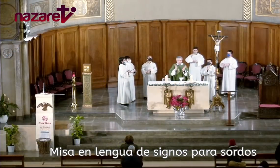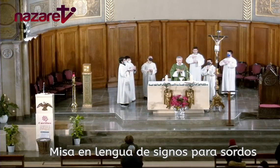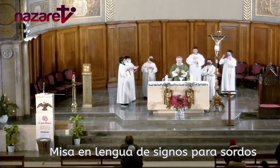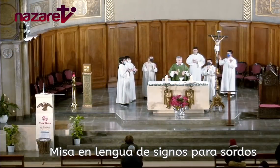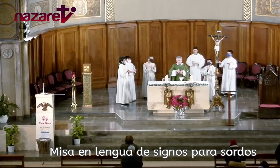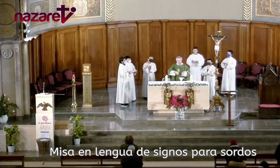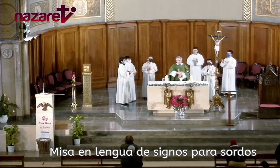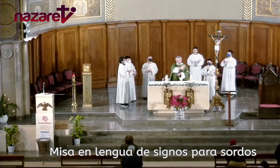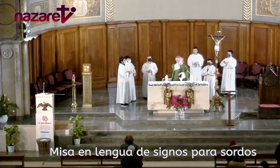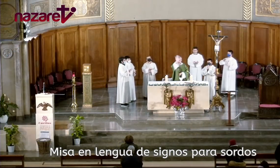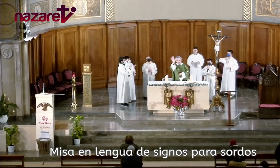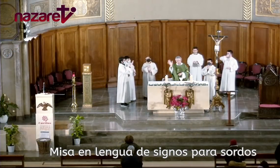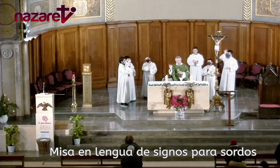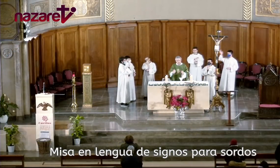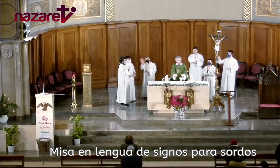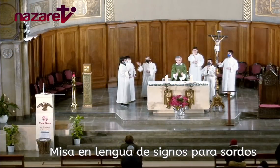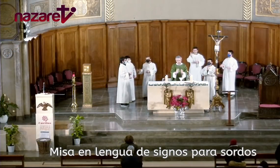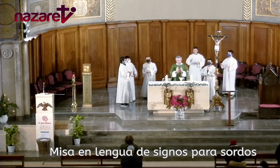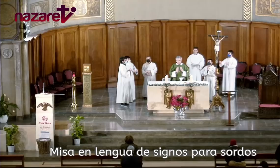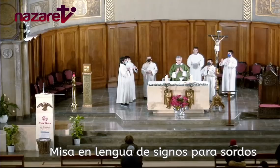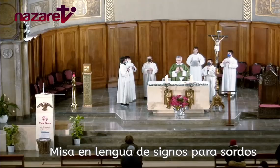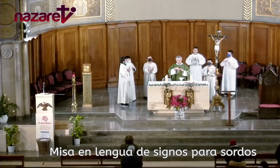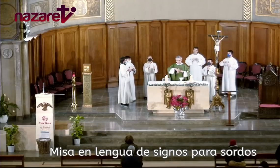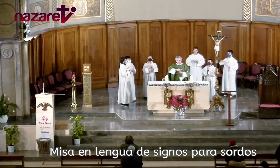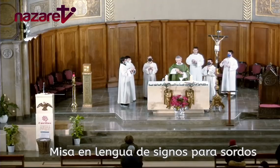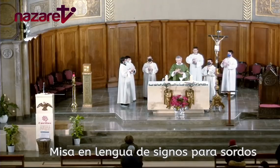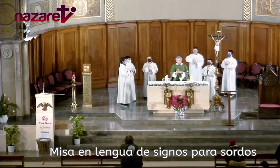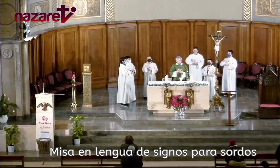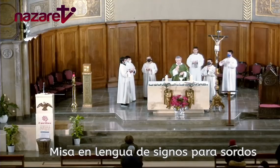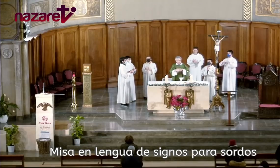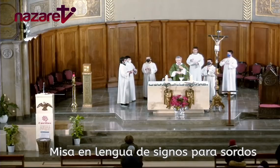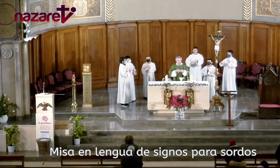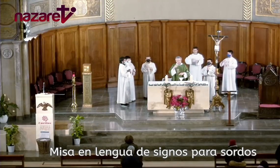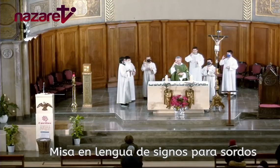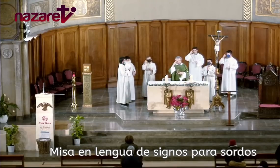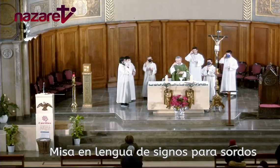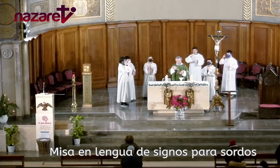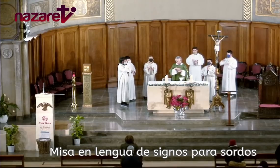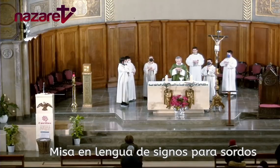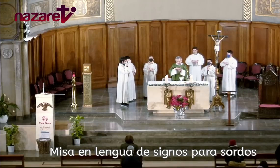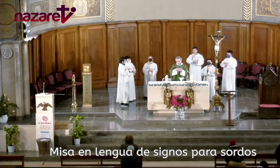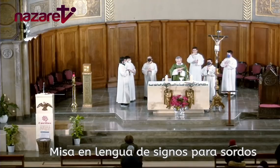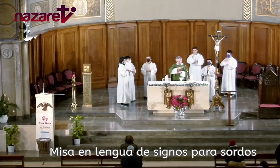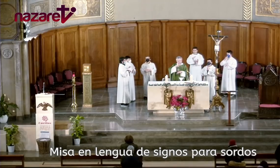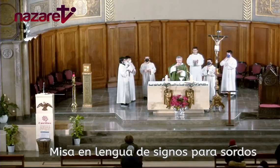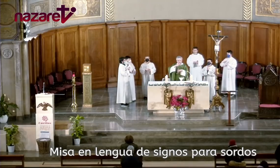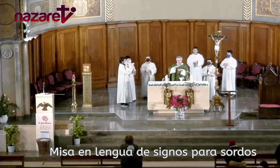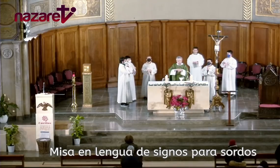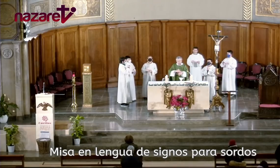voluntad en la tierra como en el cielo. Danos hoy nuestro pan de cada día, perdona nuestras